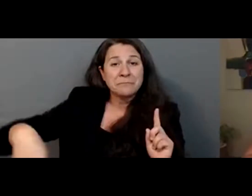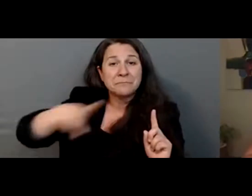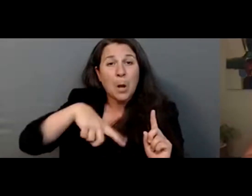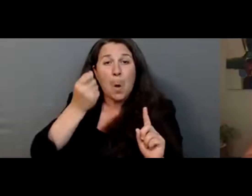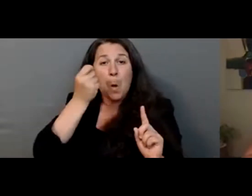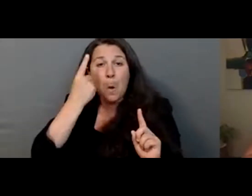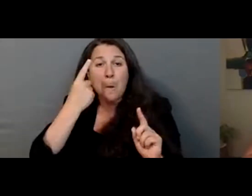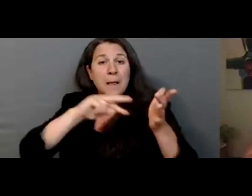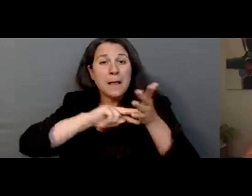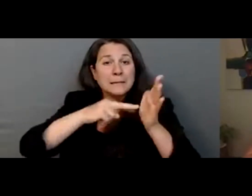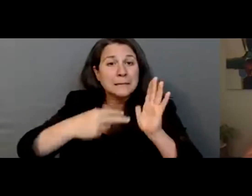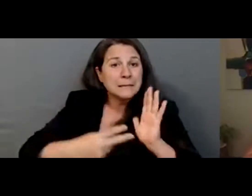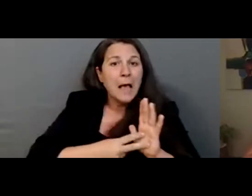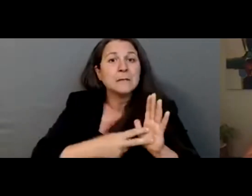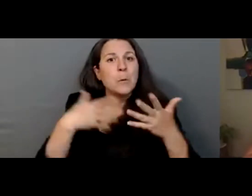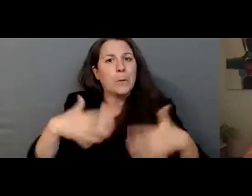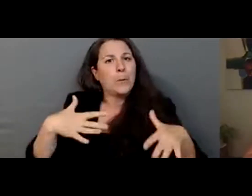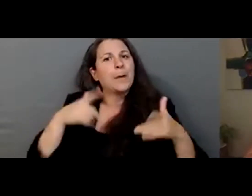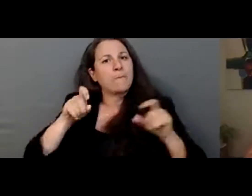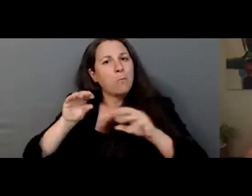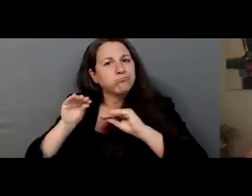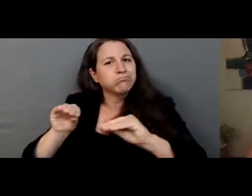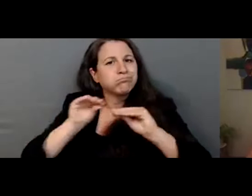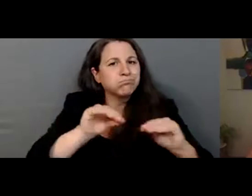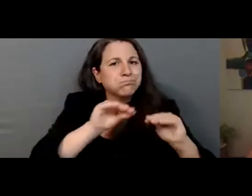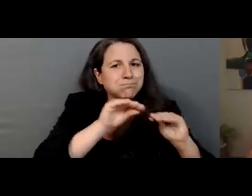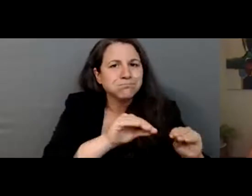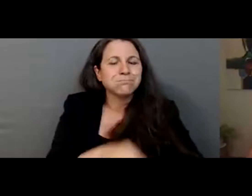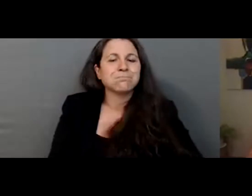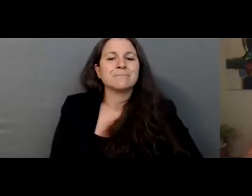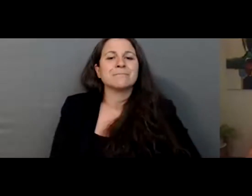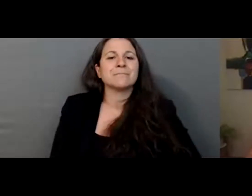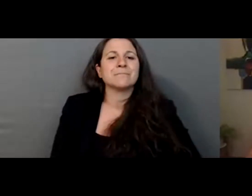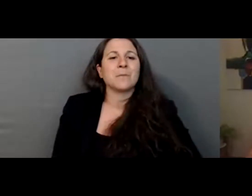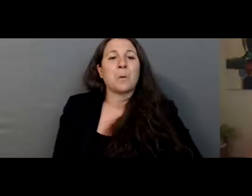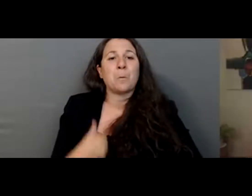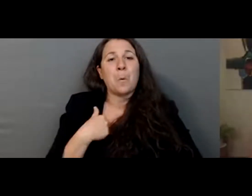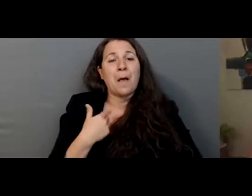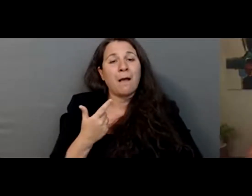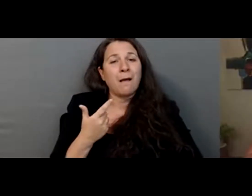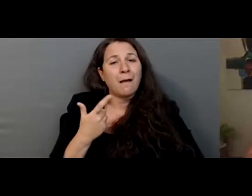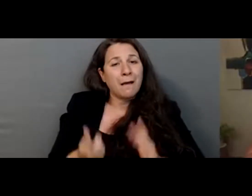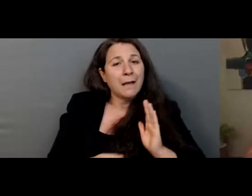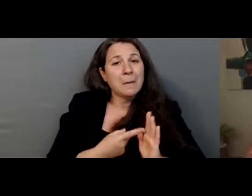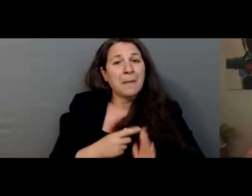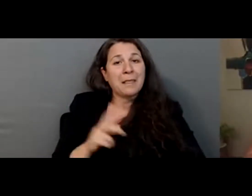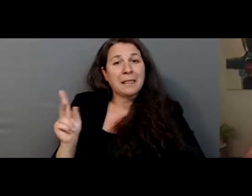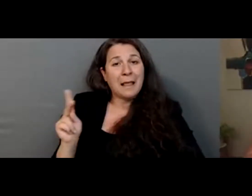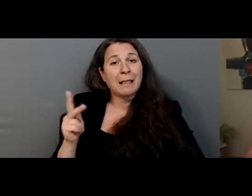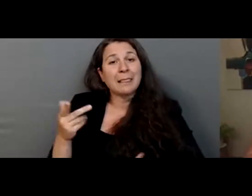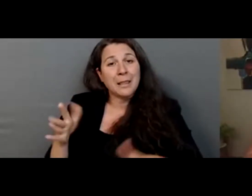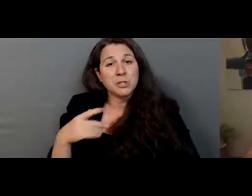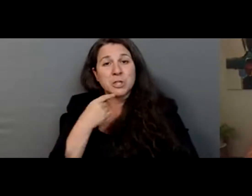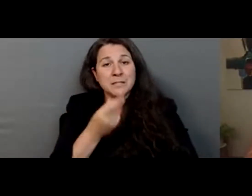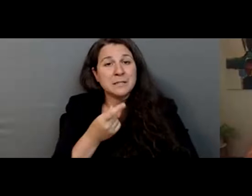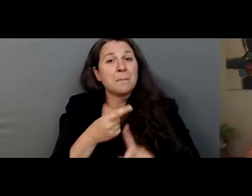très excitée par ce qui se passe aujourd'hui. J'aimerais également souligner, Karine Mirjani l'a mentionné, que les luttes pour les droits des personnes